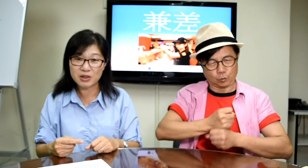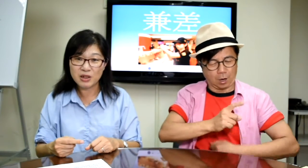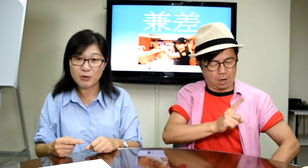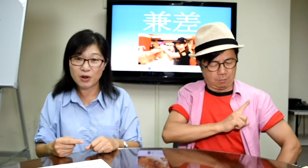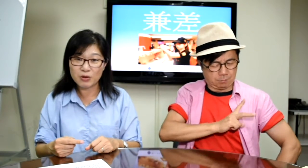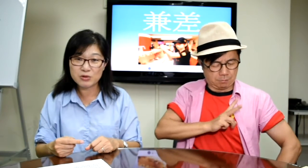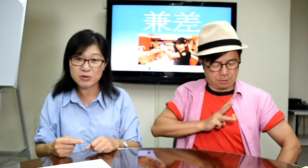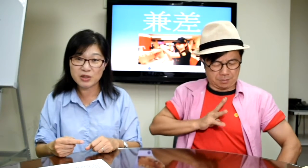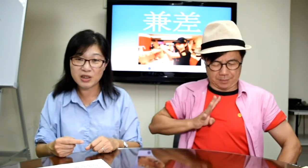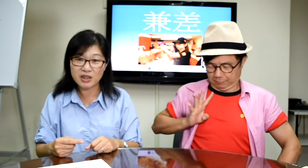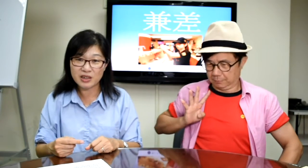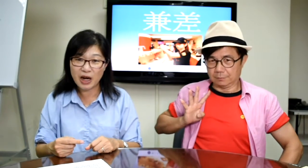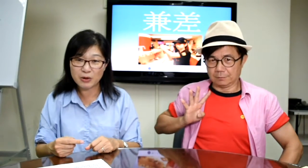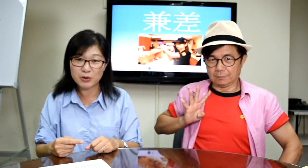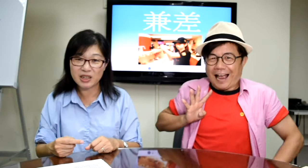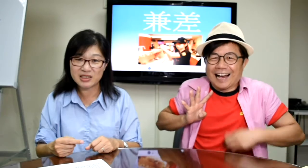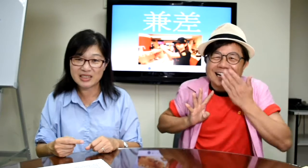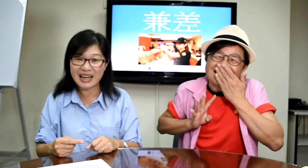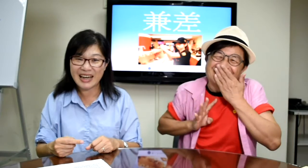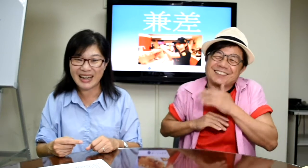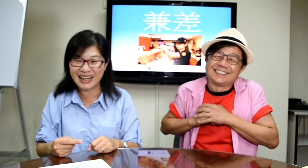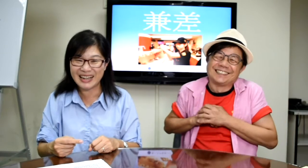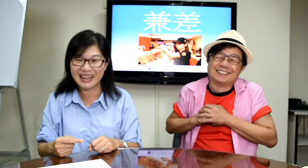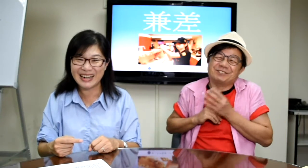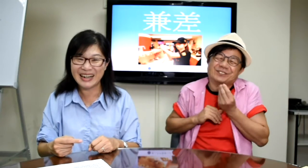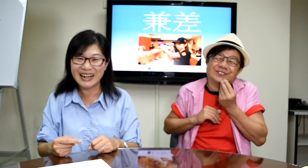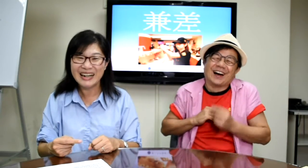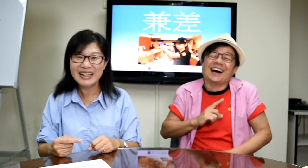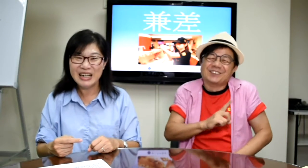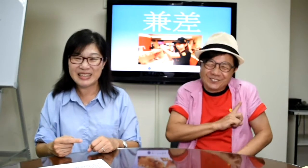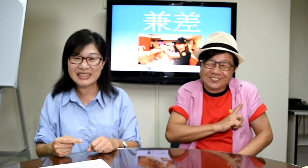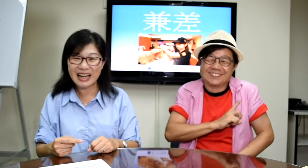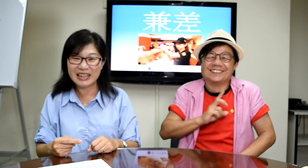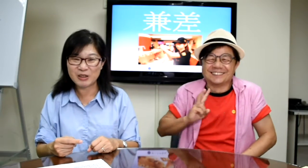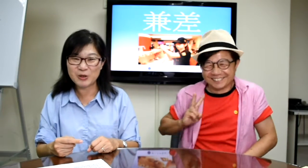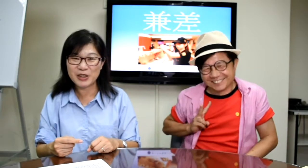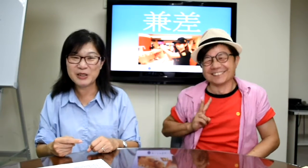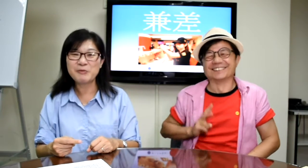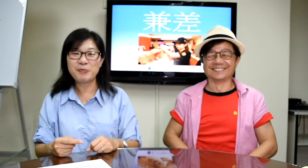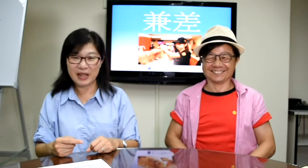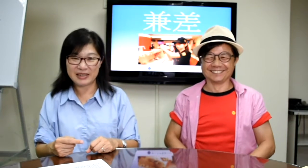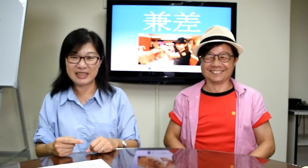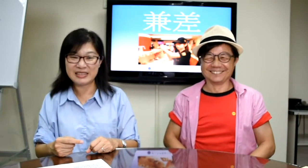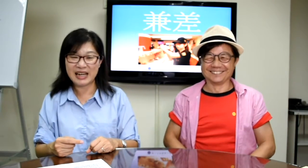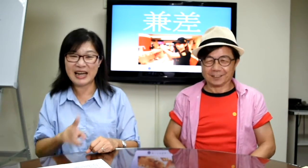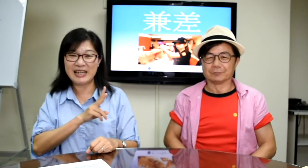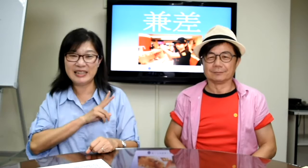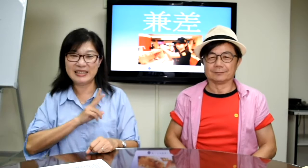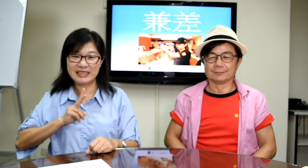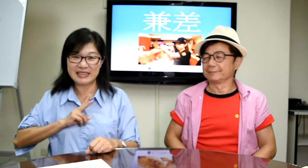我工作有好多个兼差啊，兼差很多，兼差，兼